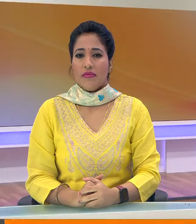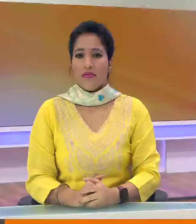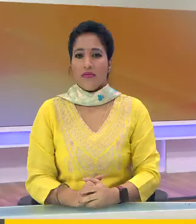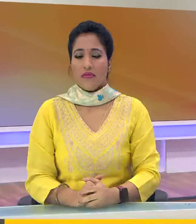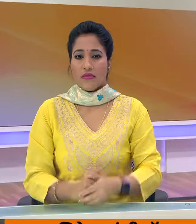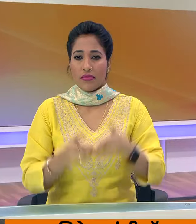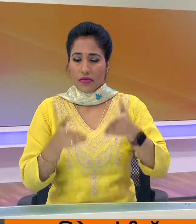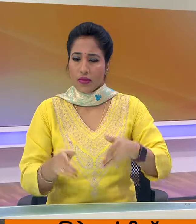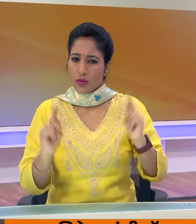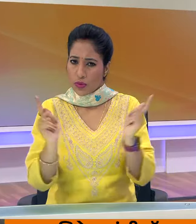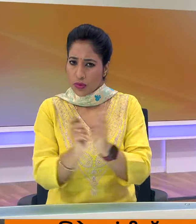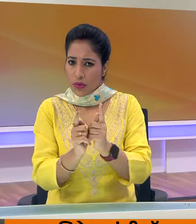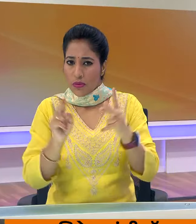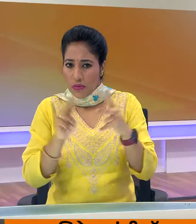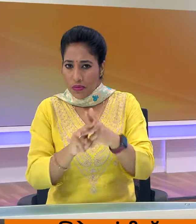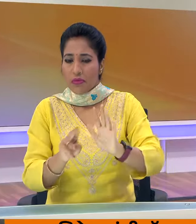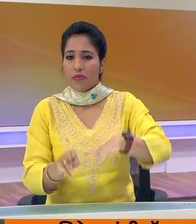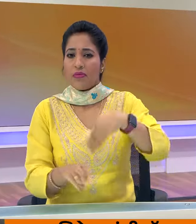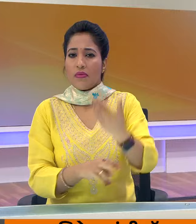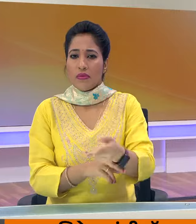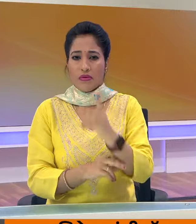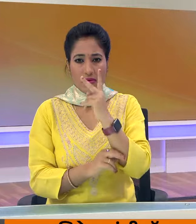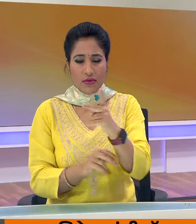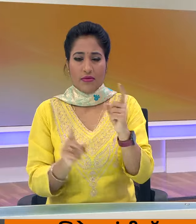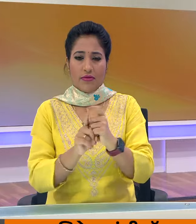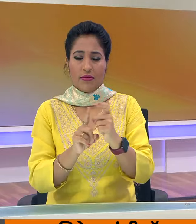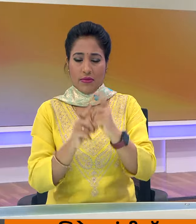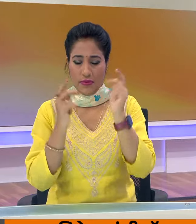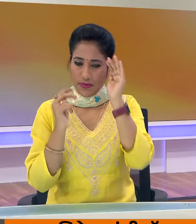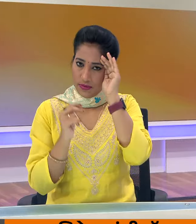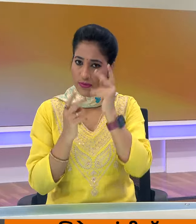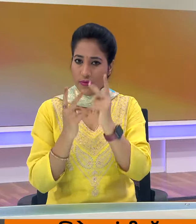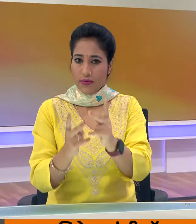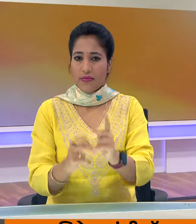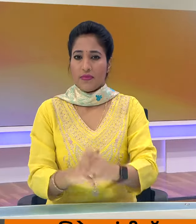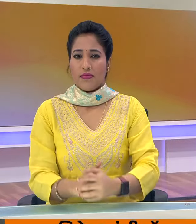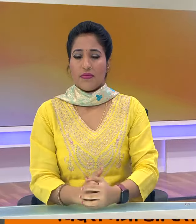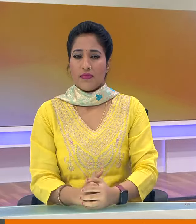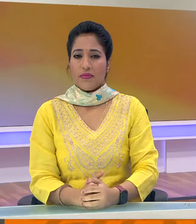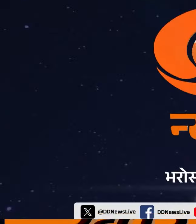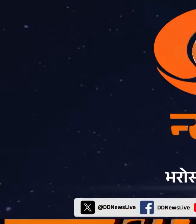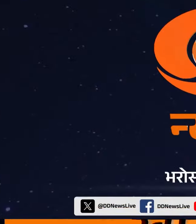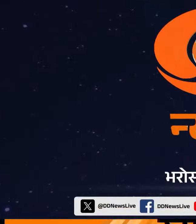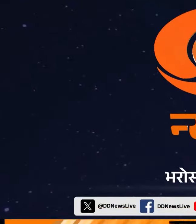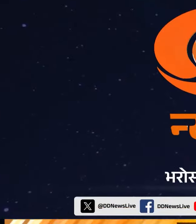और यहां रुकते हैं एक और छोटे से ब्रेक के लिए, जल्द हाजिर होते हैं।